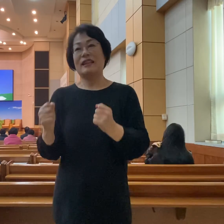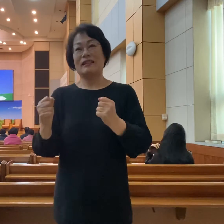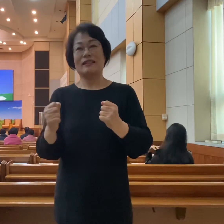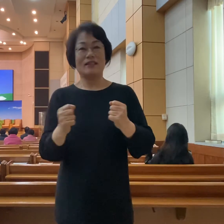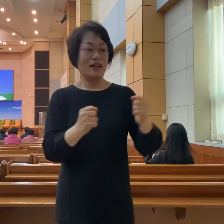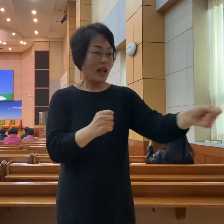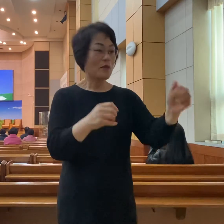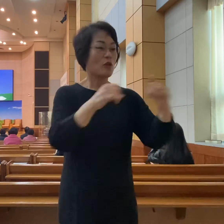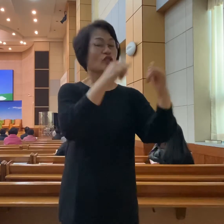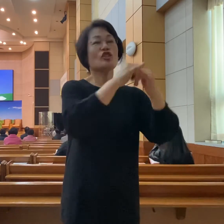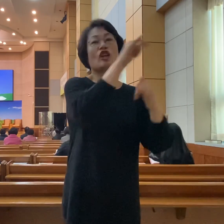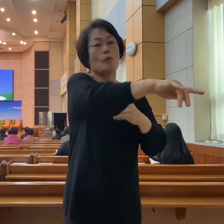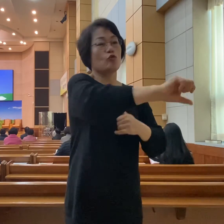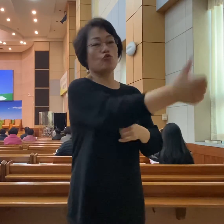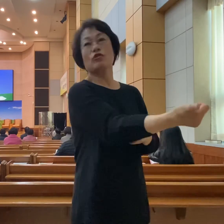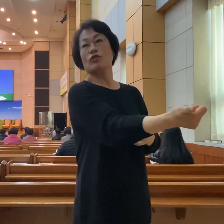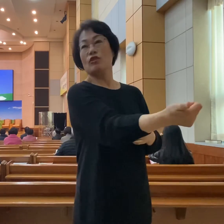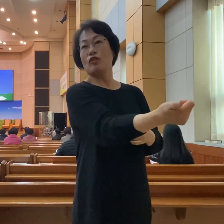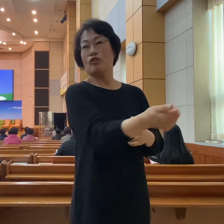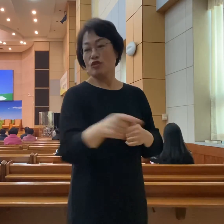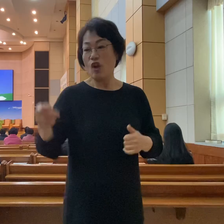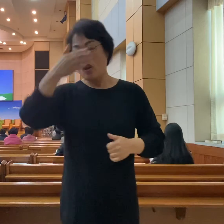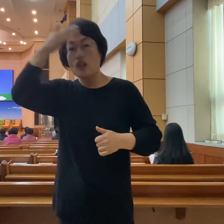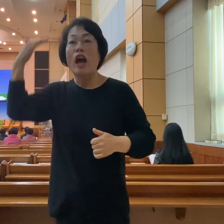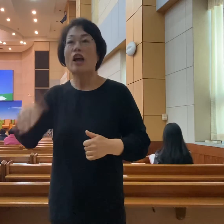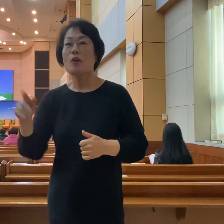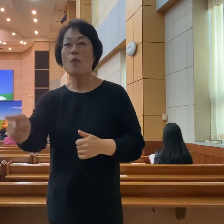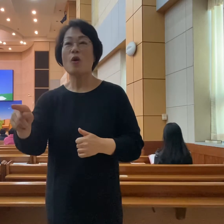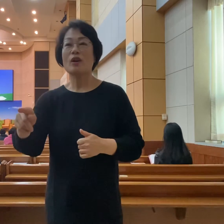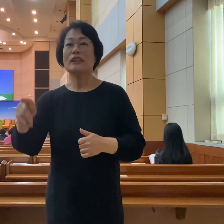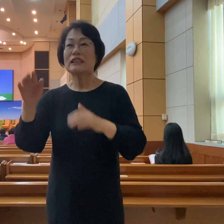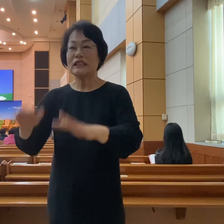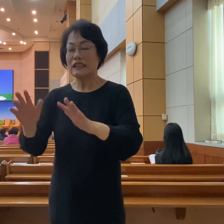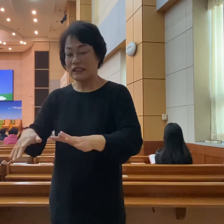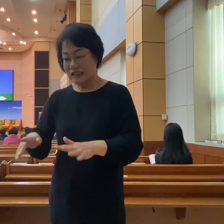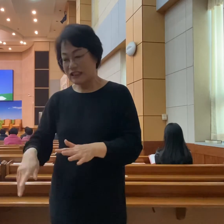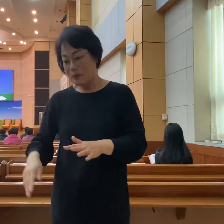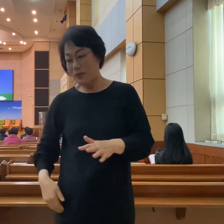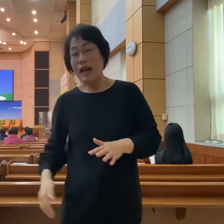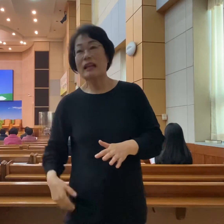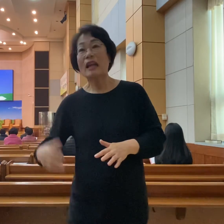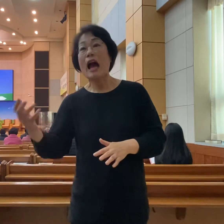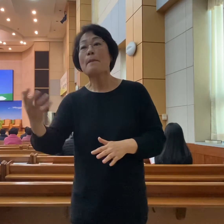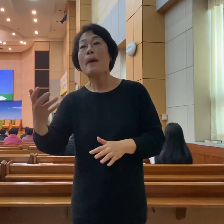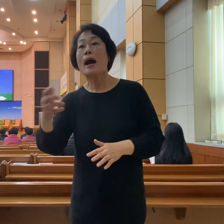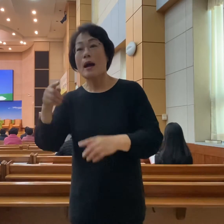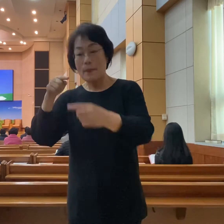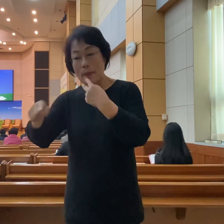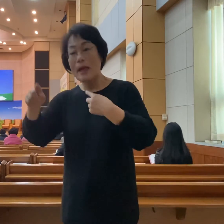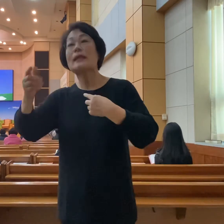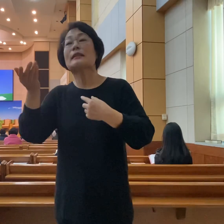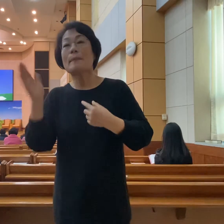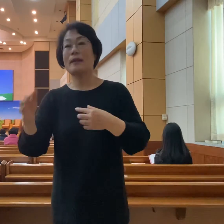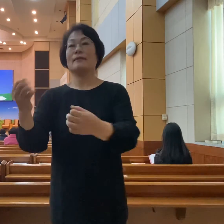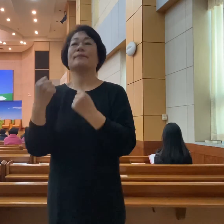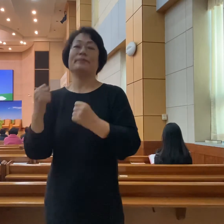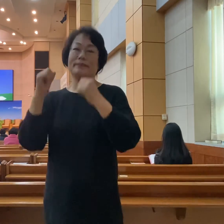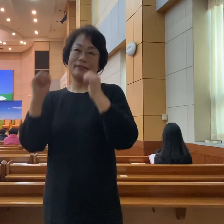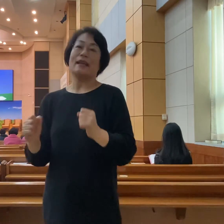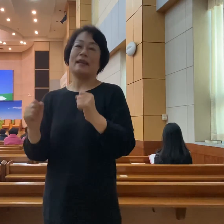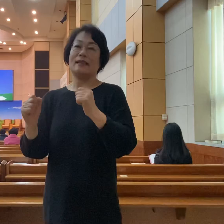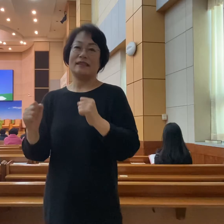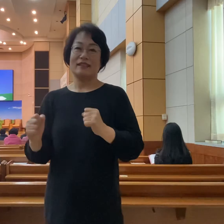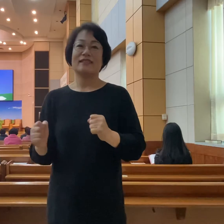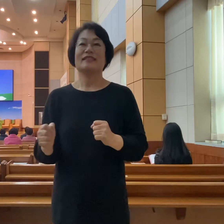이 변방의 늙은이 아들만 떨어져가 다리는 다쳤지만 살아있어요. 그 사람들이 또